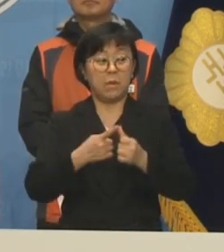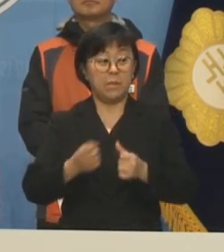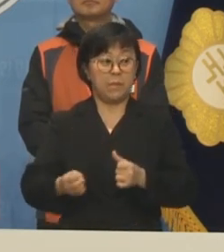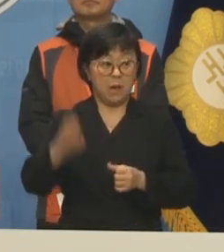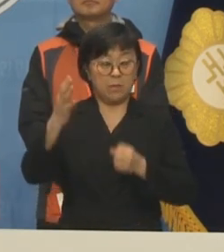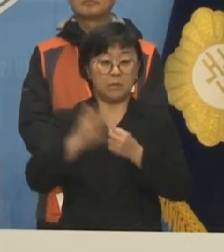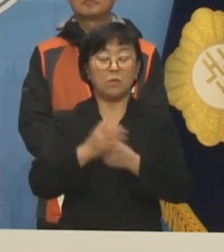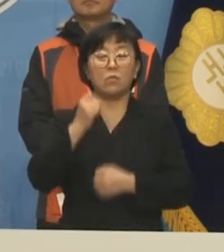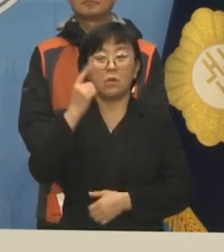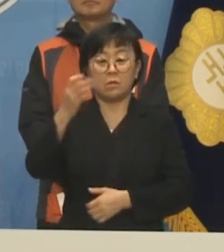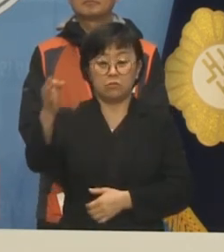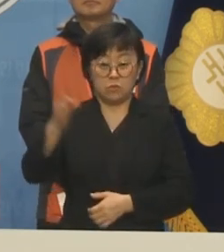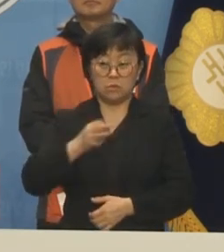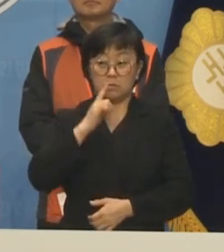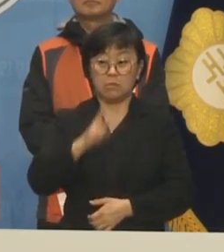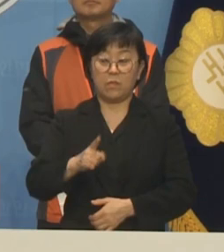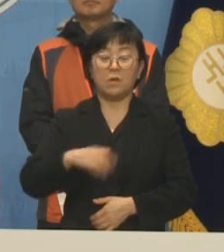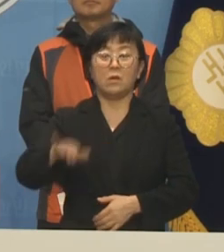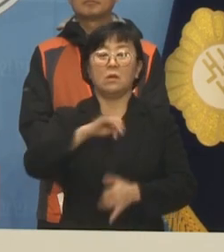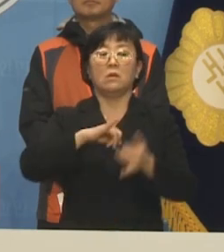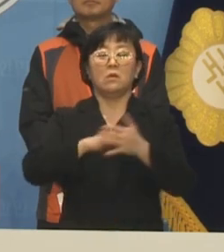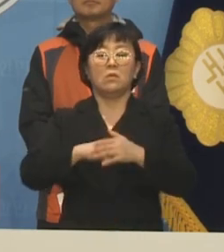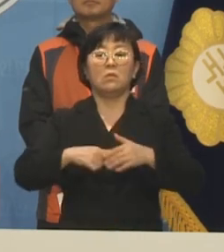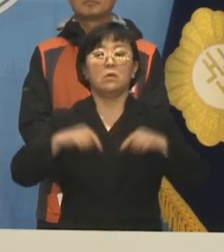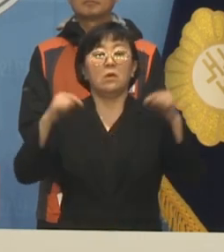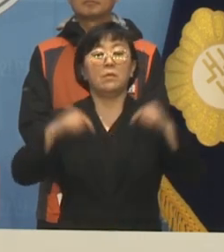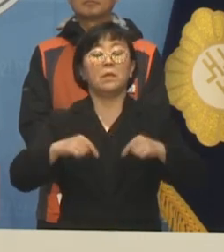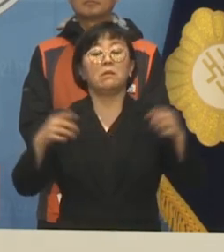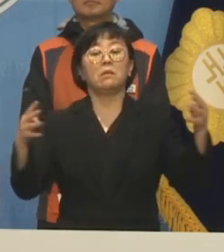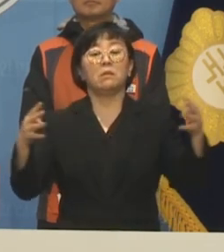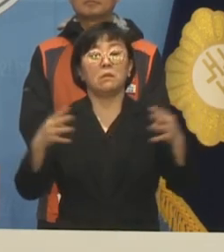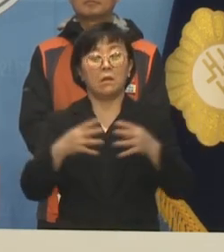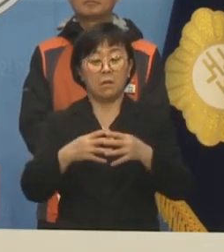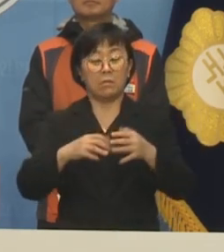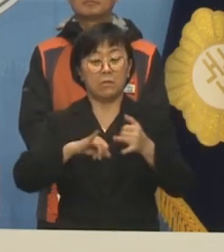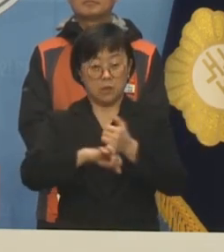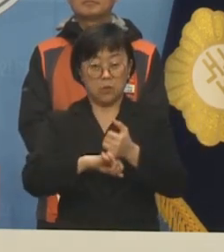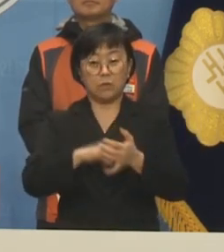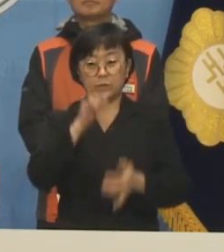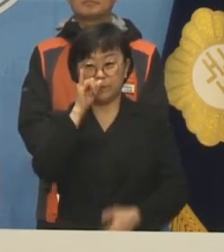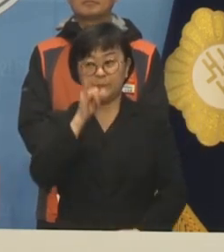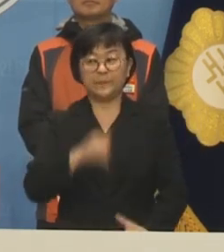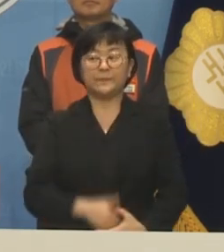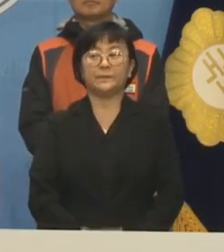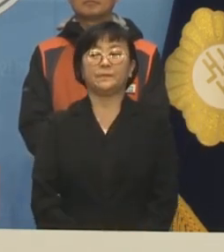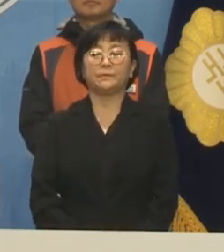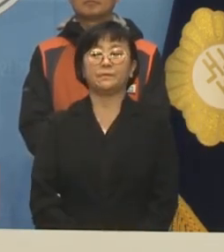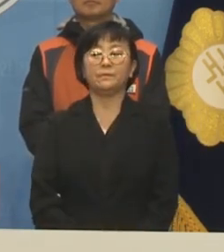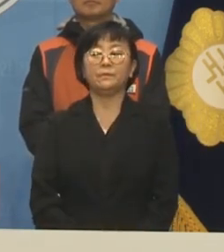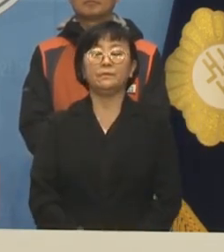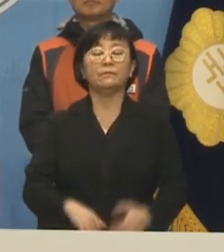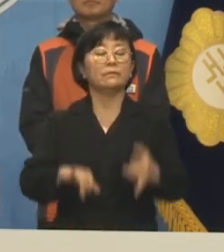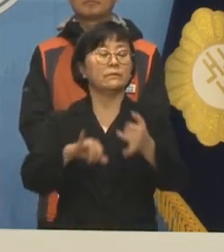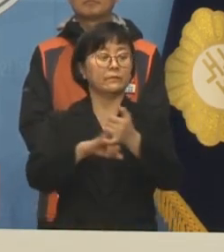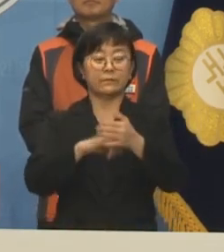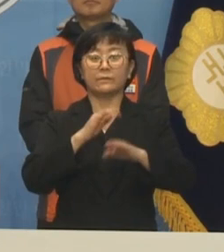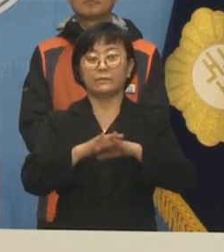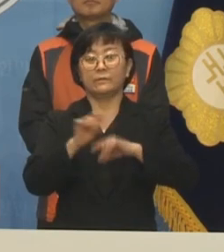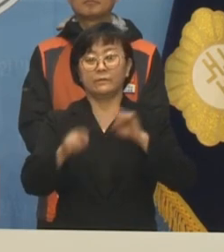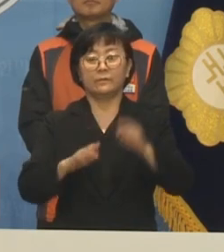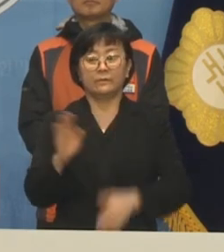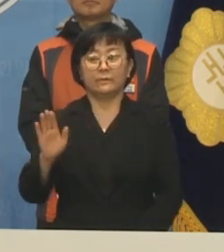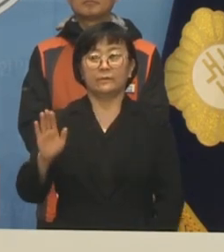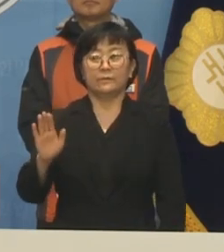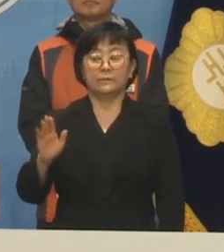임금을 정상화시키겠다라고 저희하고 노사협의회 때 분명히 약속을 했는데도 불구하고 그런 약속은 지켜지지